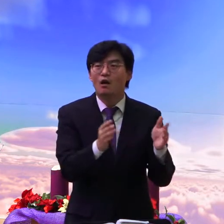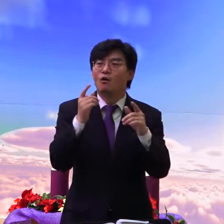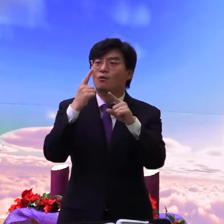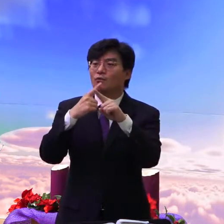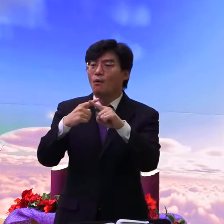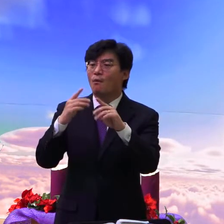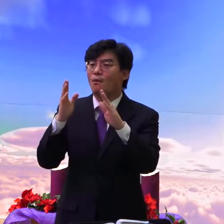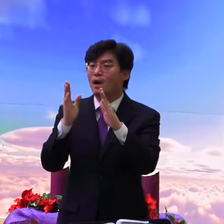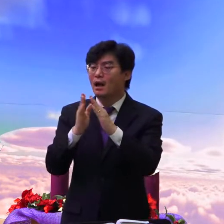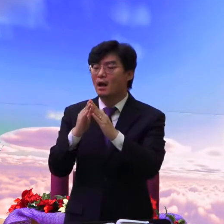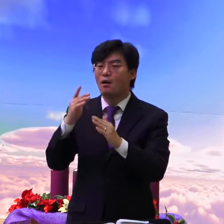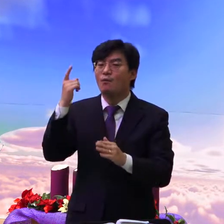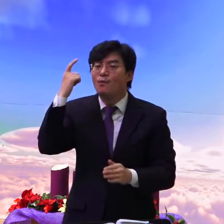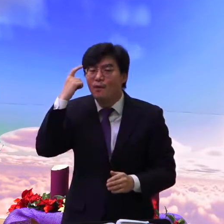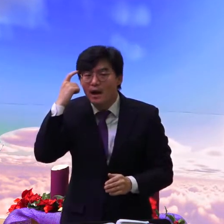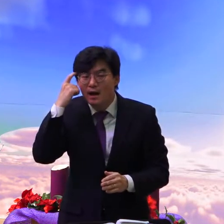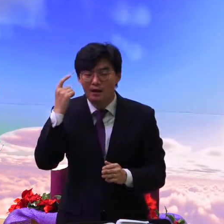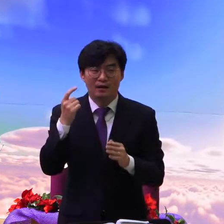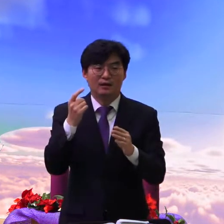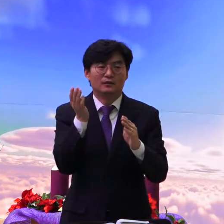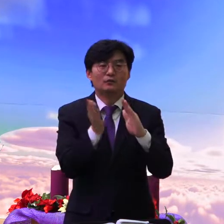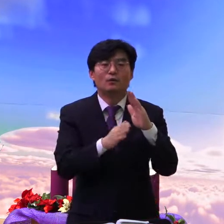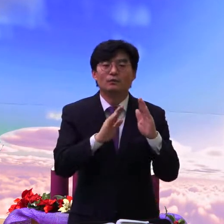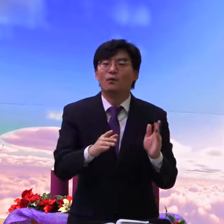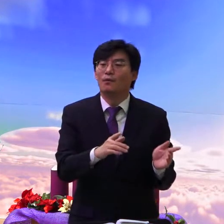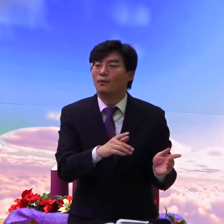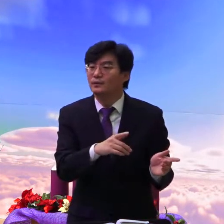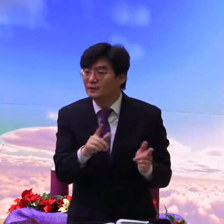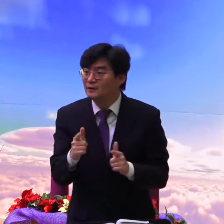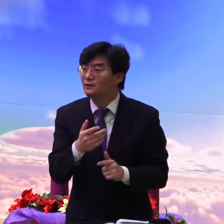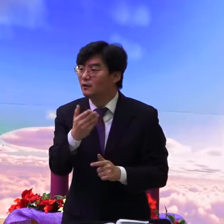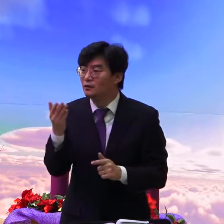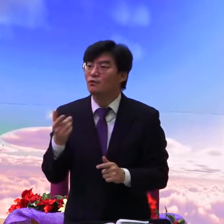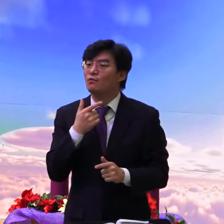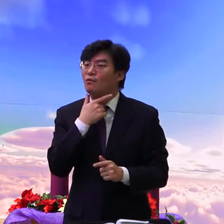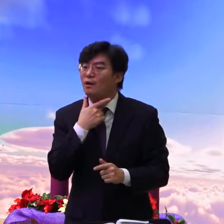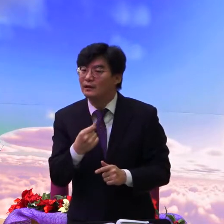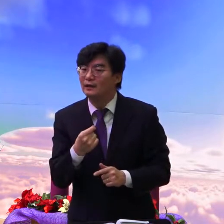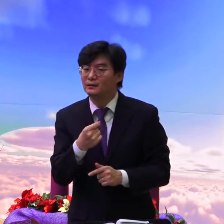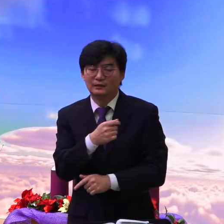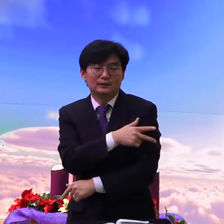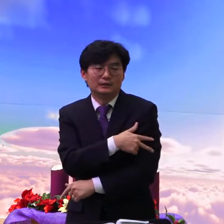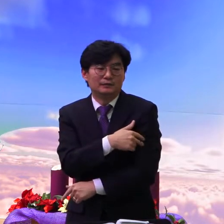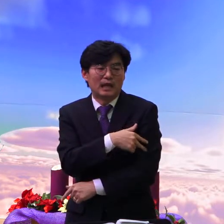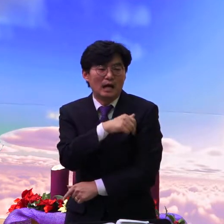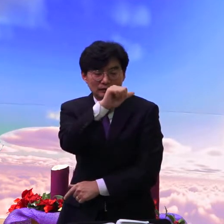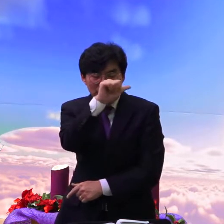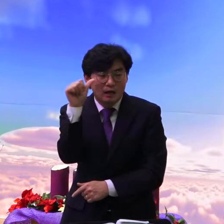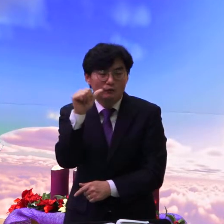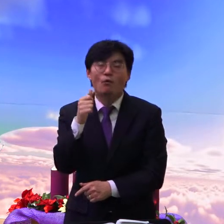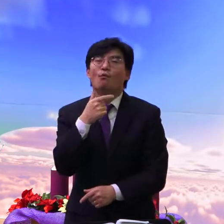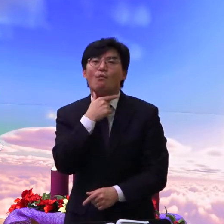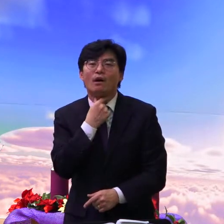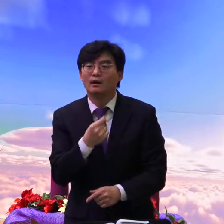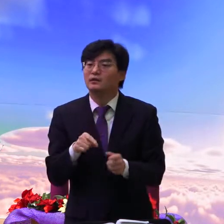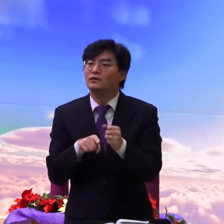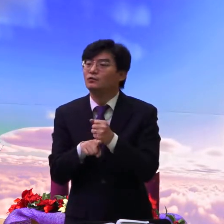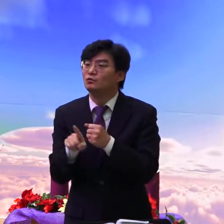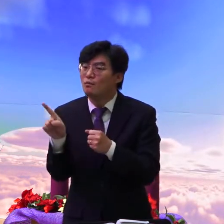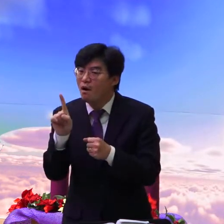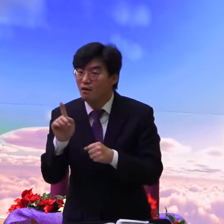이야기합니다. 교회의 성도님들이 원하는 재직을 바라볼 때 원하는 그 모습이 무엇인가 할 때에 그 모습이